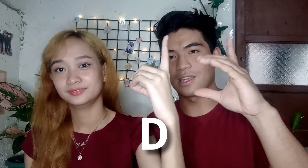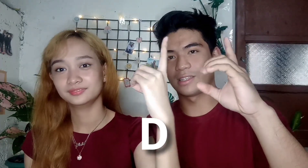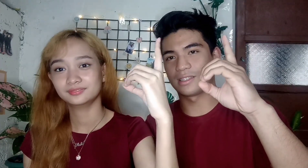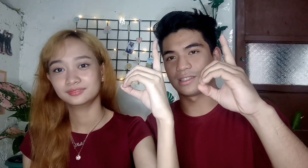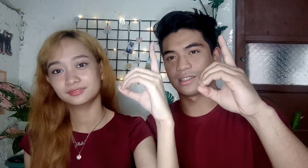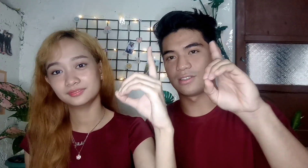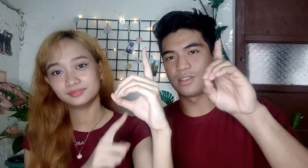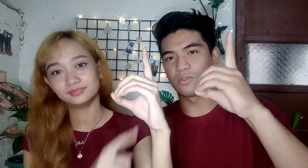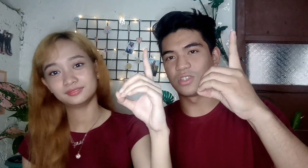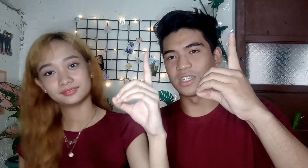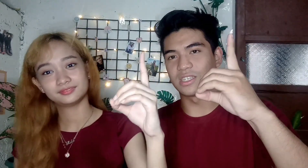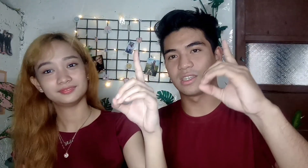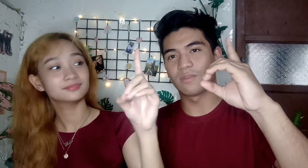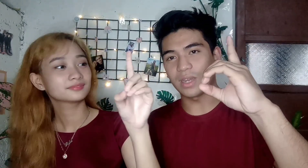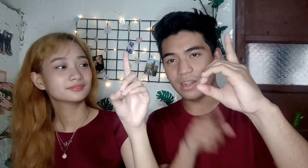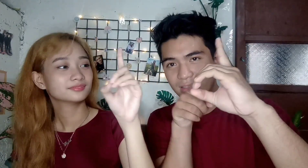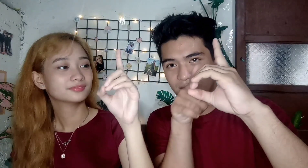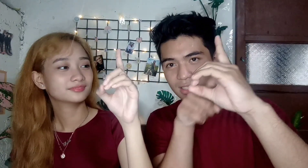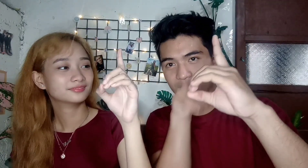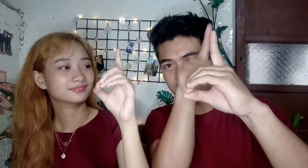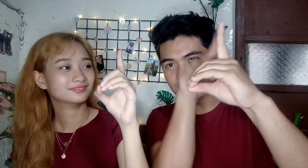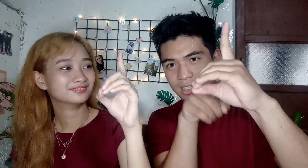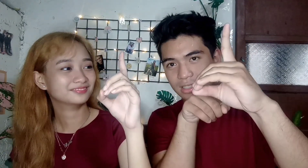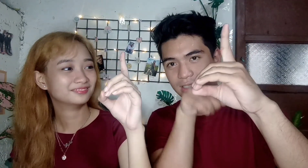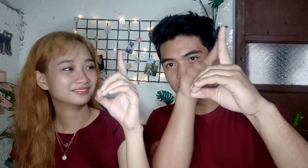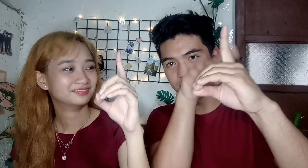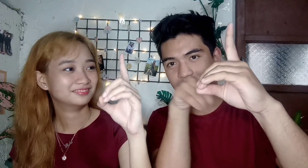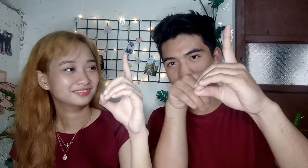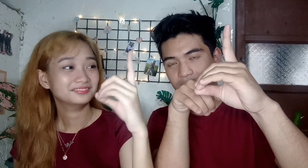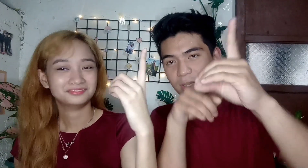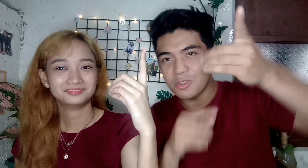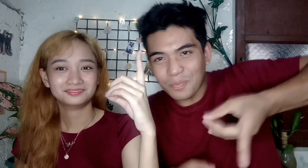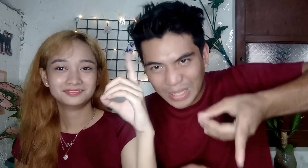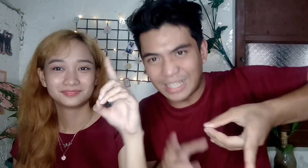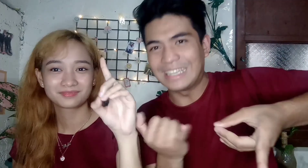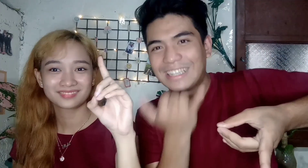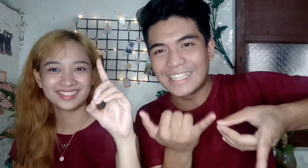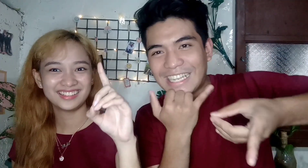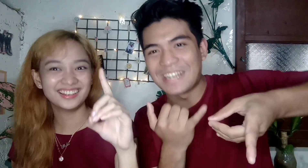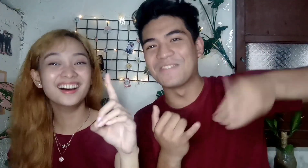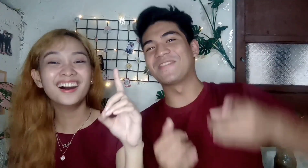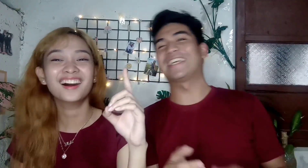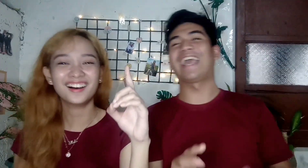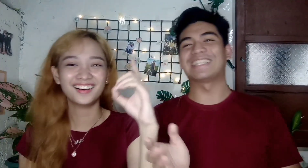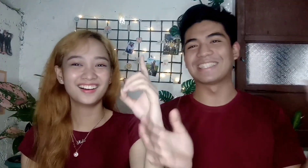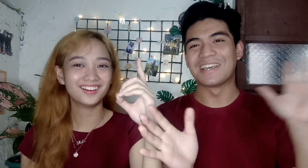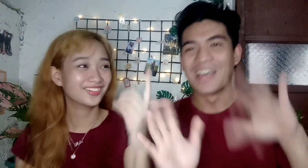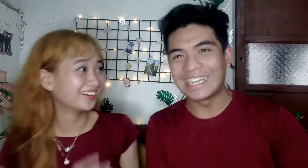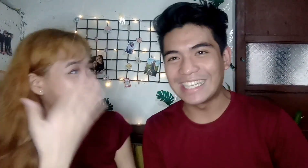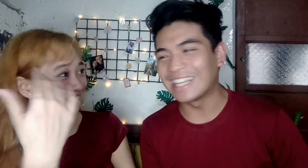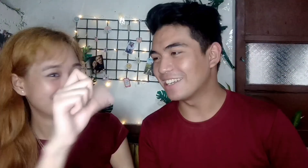Ayan. Ito, D. Parang letter D lang din siya guys, ayun, letter D. Pero yung P, hindi ganyan yung P guys. Hindi ganun,